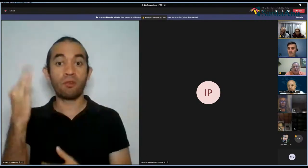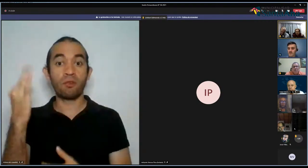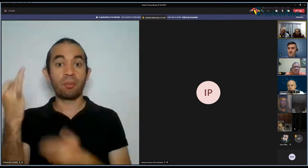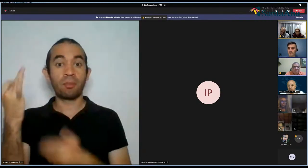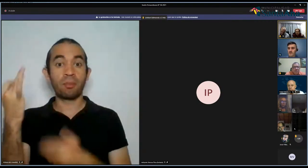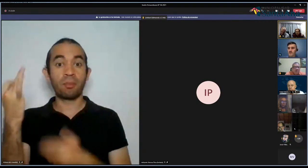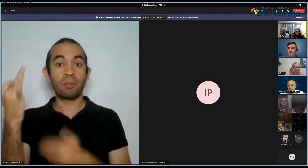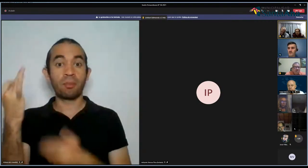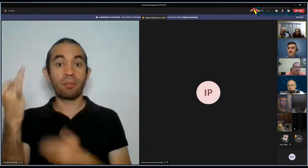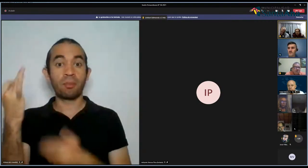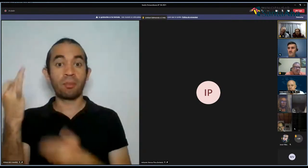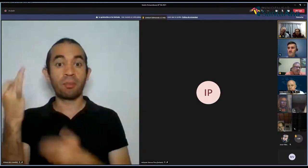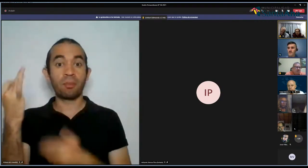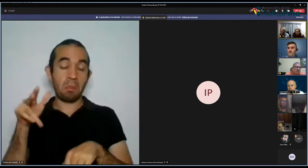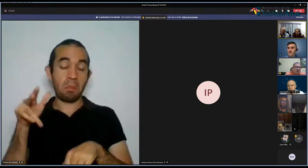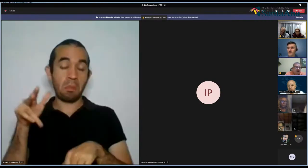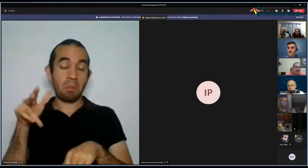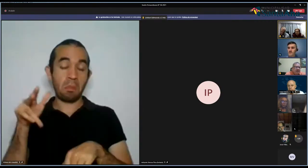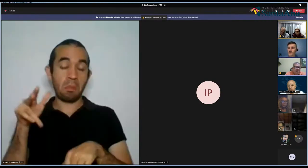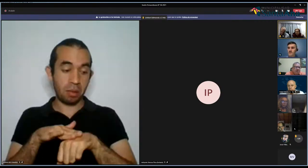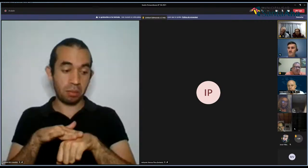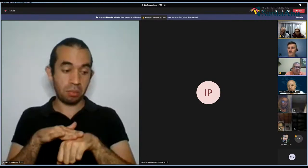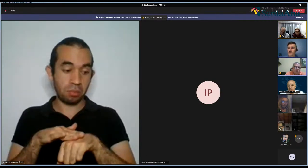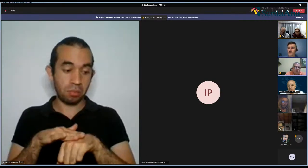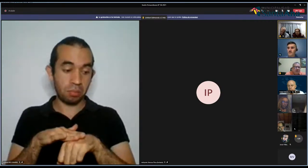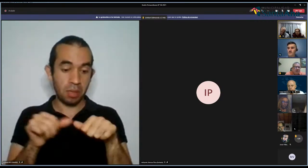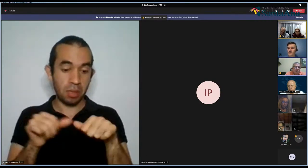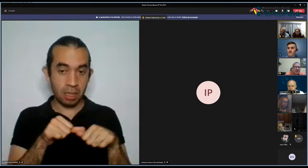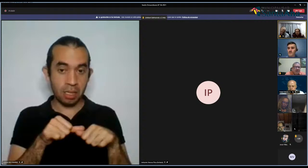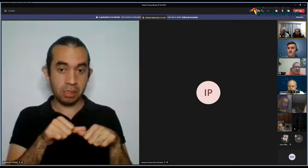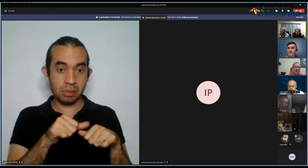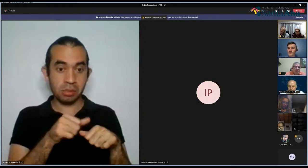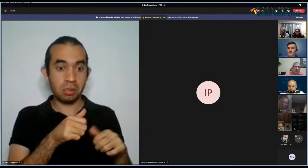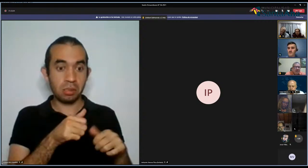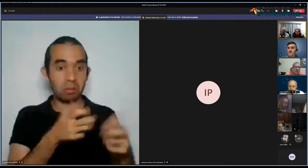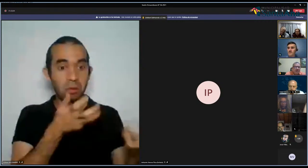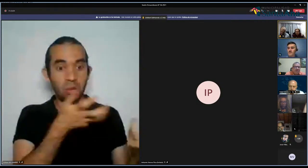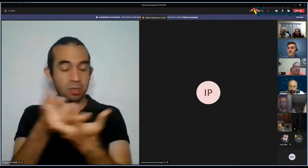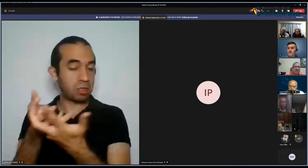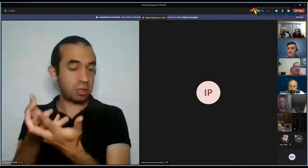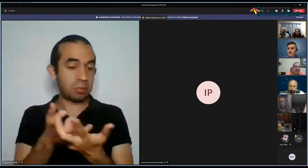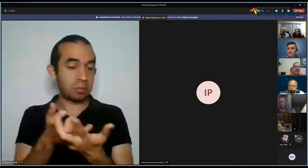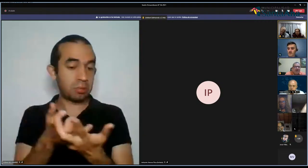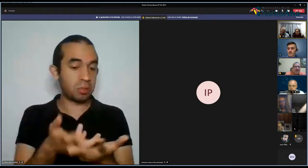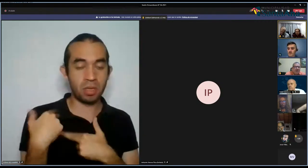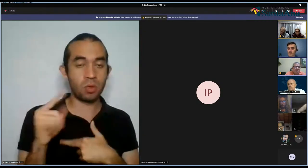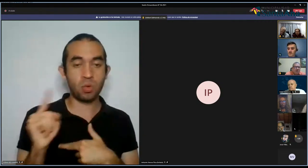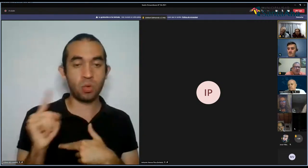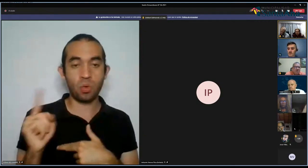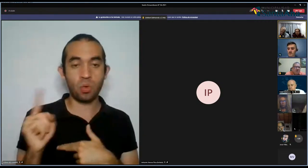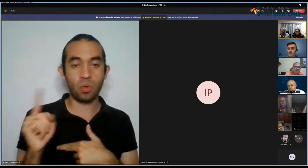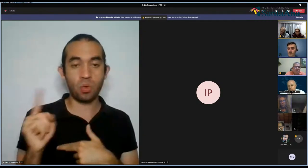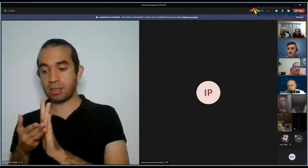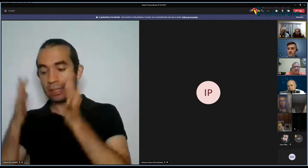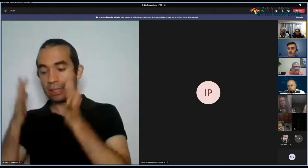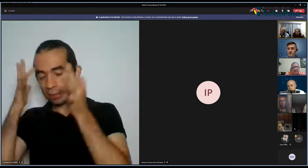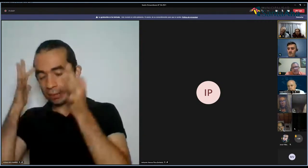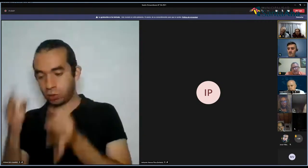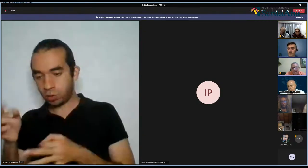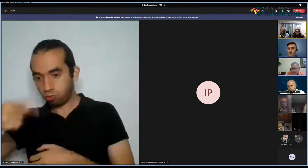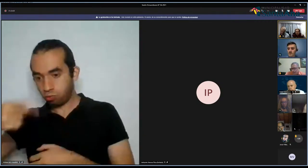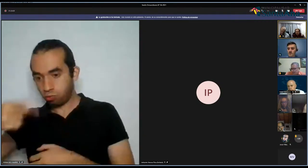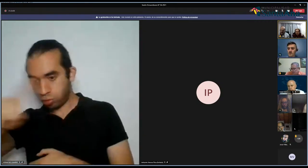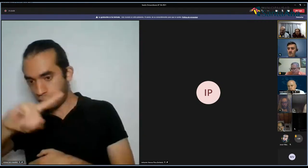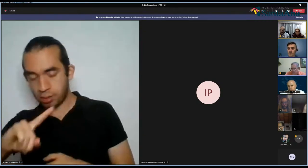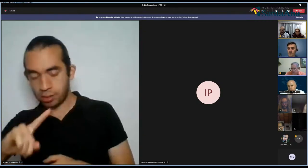aprobada por por las áreas correspondientes y que no nos vayan a afectar ni en la misma toma de decisiones de usted ni en